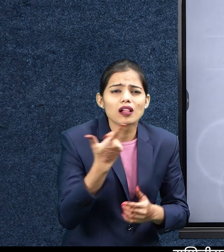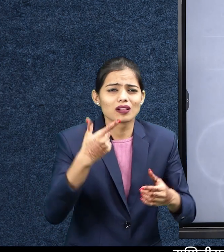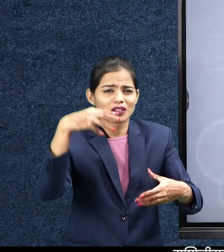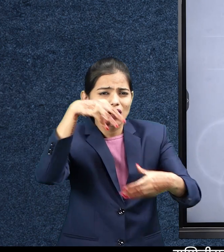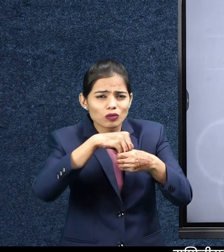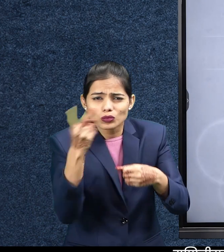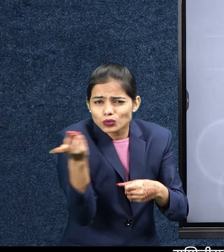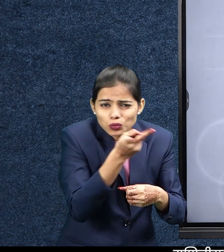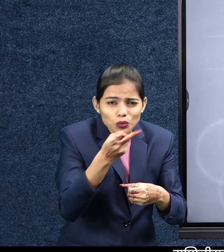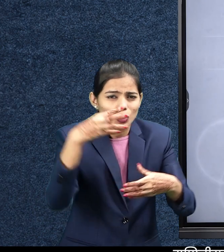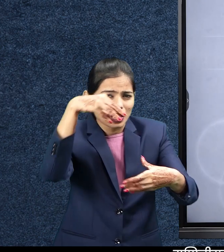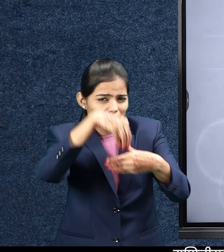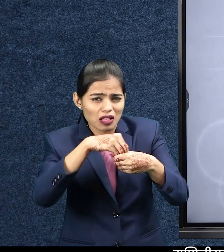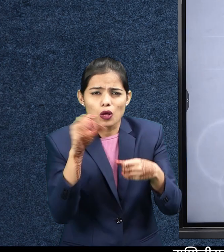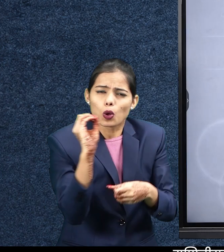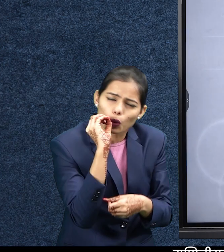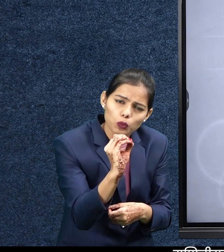गणितीयदृष्ट्या या 2 घटनांचा छेदनबिंदू 0 आहे.